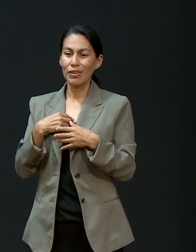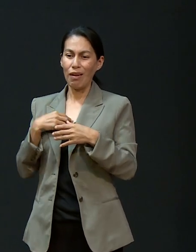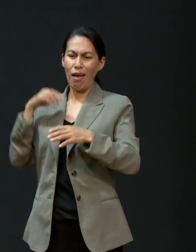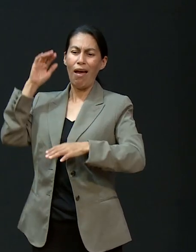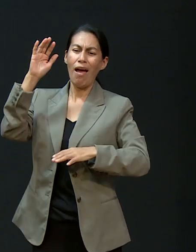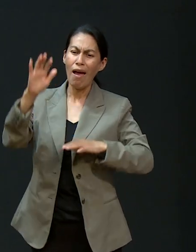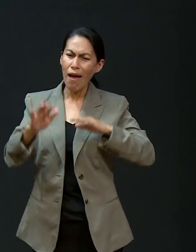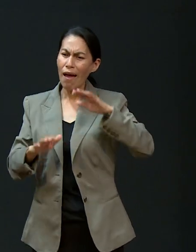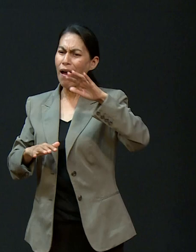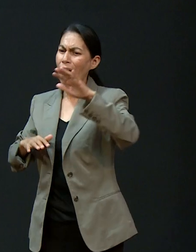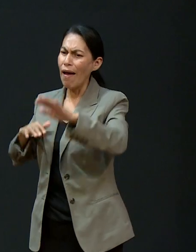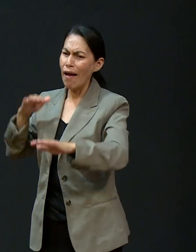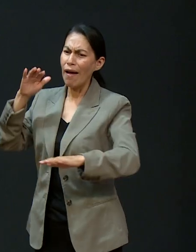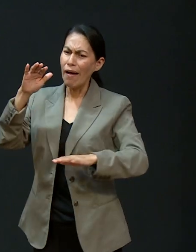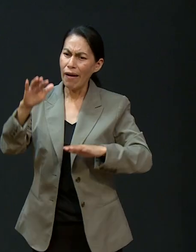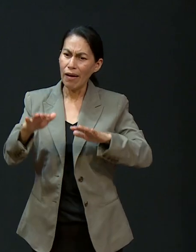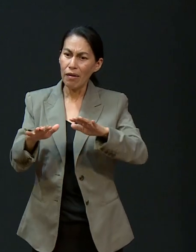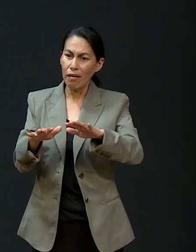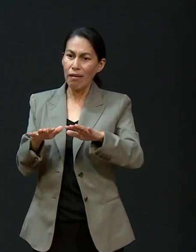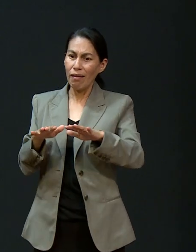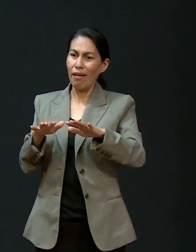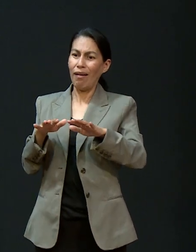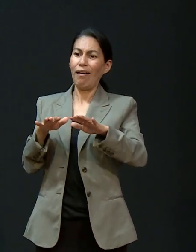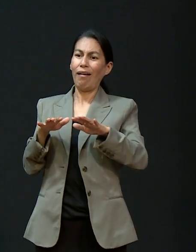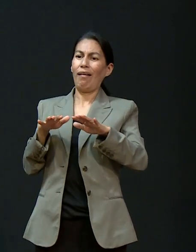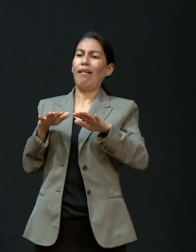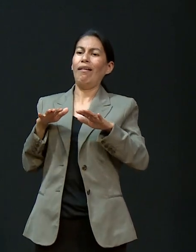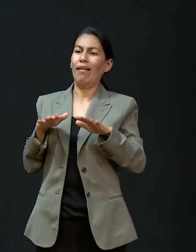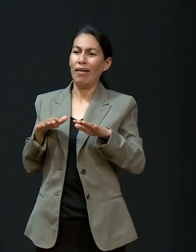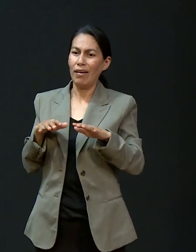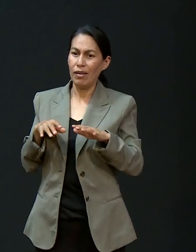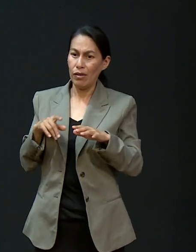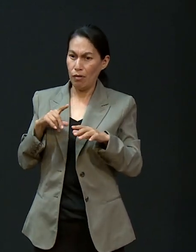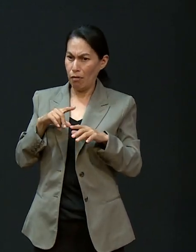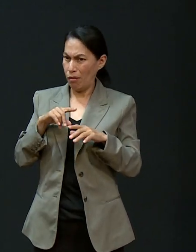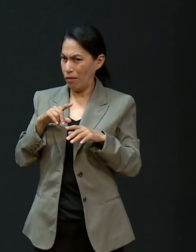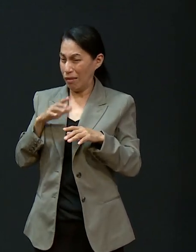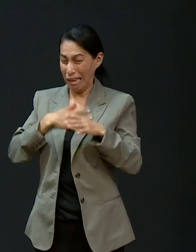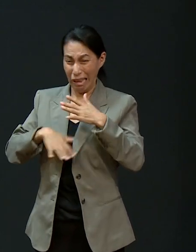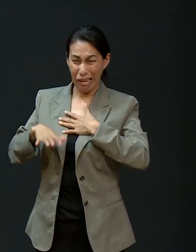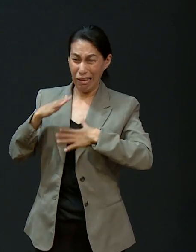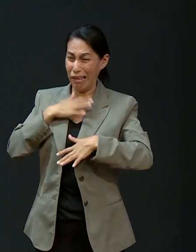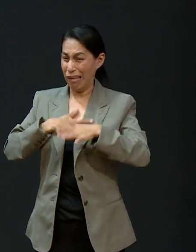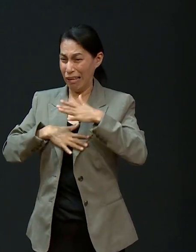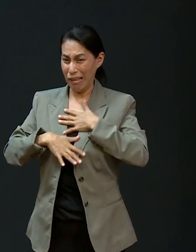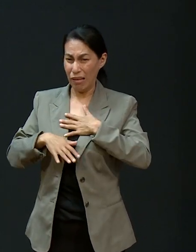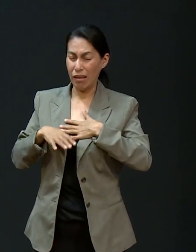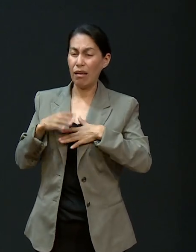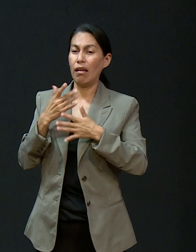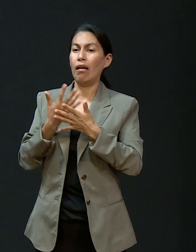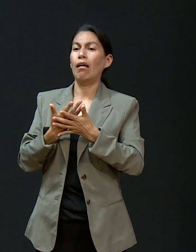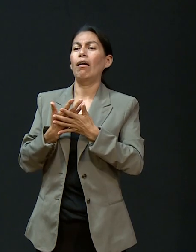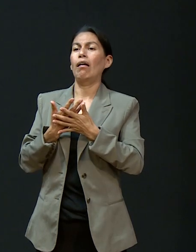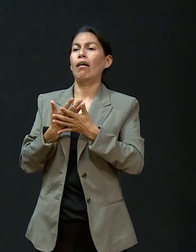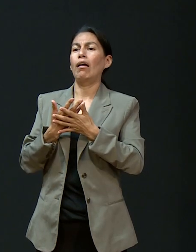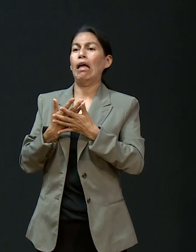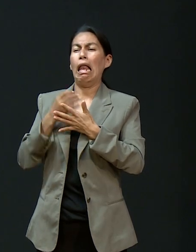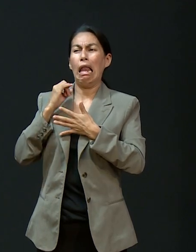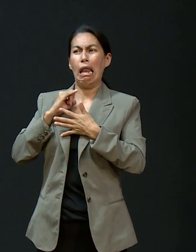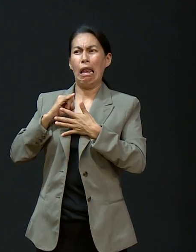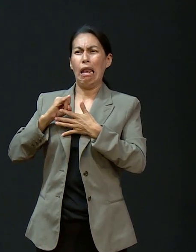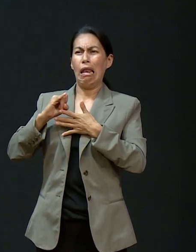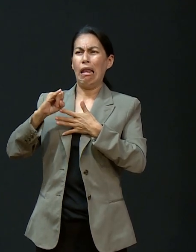me lancé para nadar. Yo nadaba adelante y me iba para atrás. Me fui, me fui y ya paré de nadar porque estaba cansando.